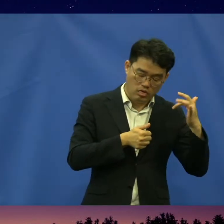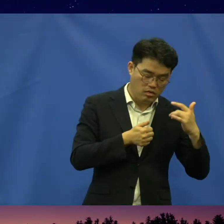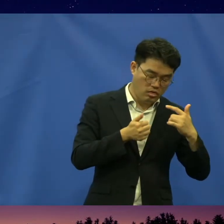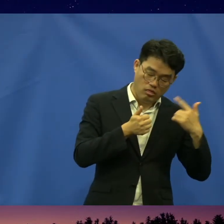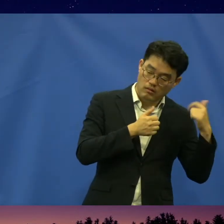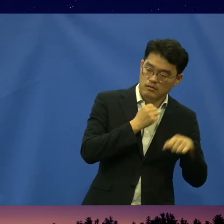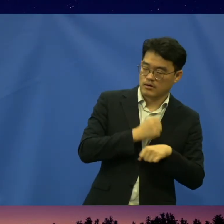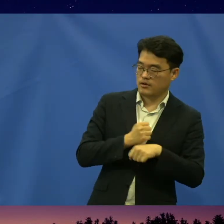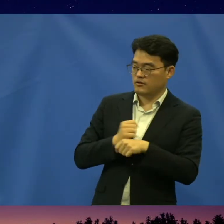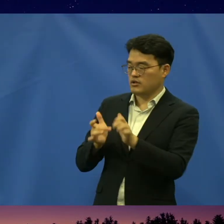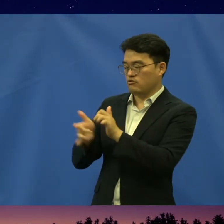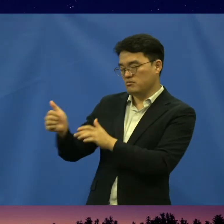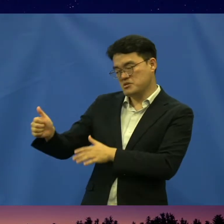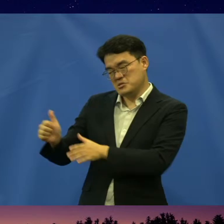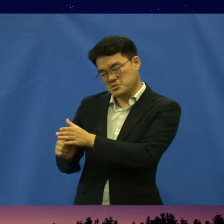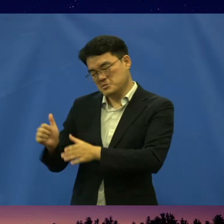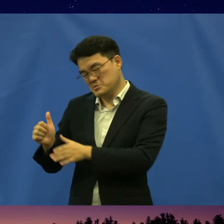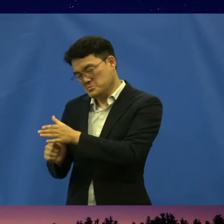이게 비극이에요.